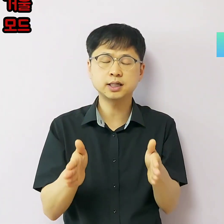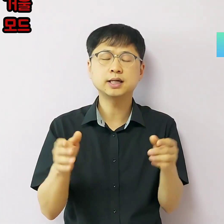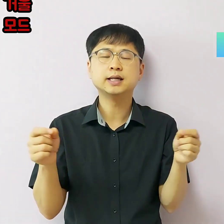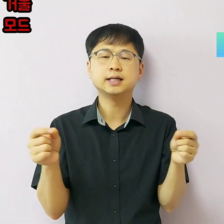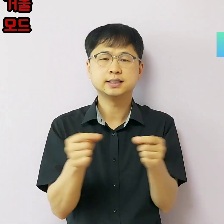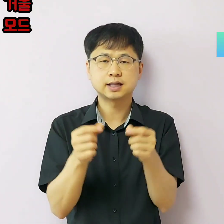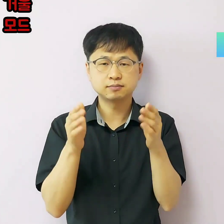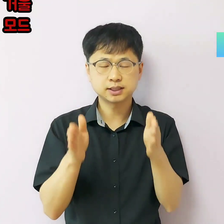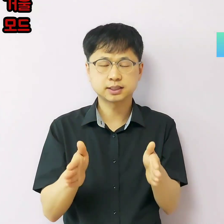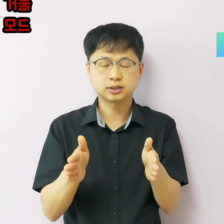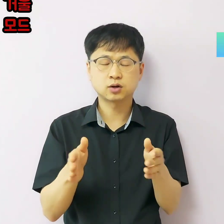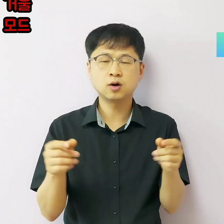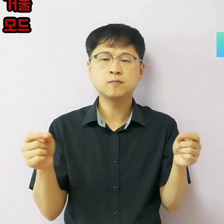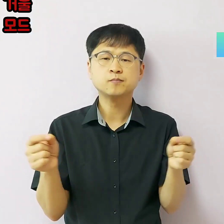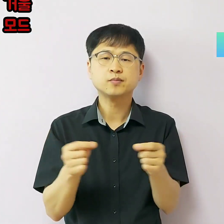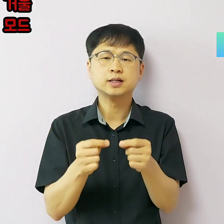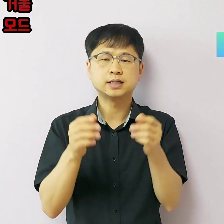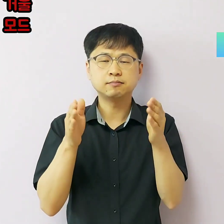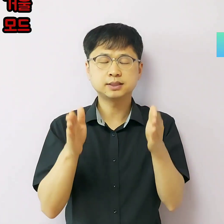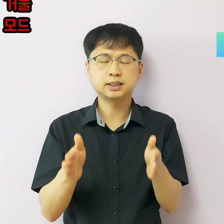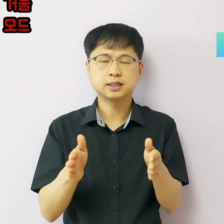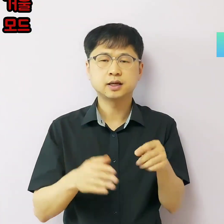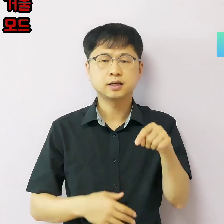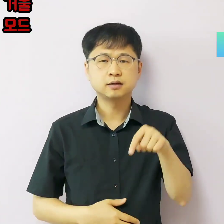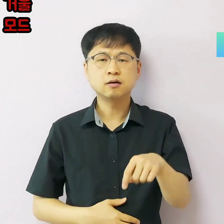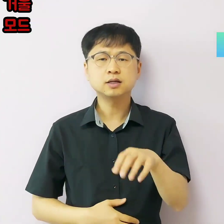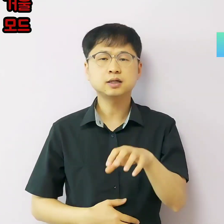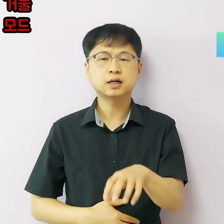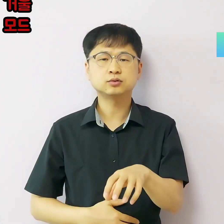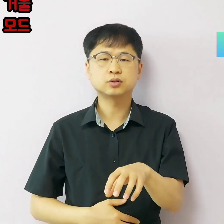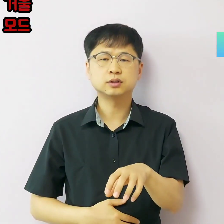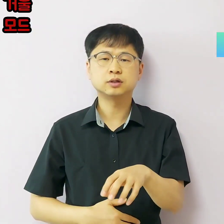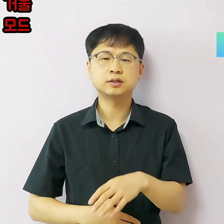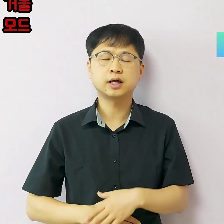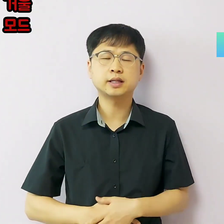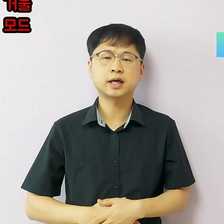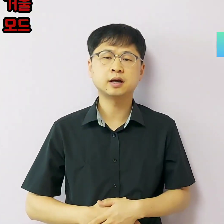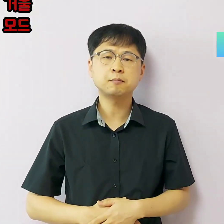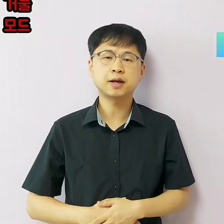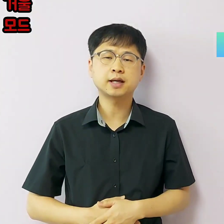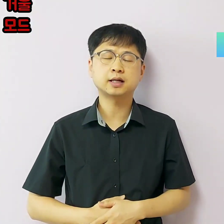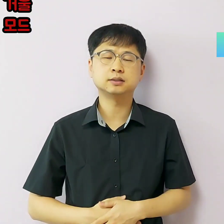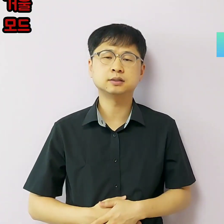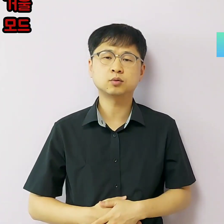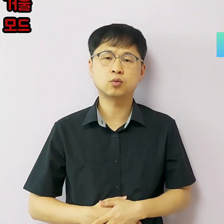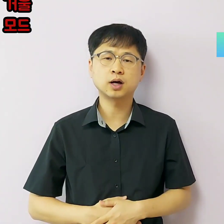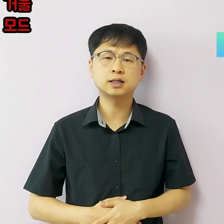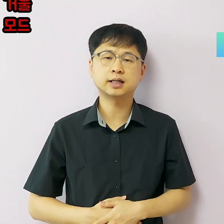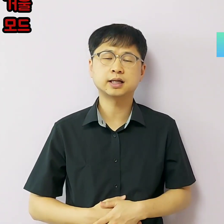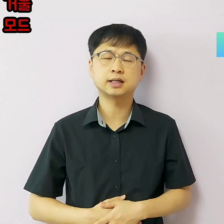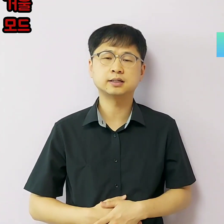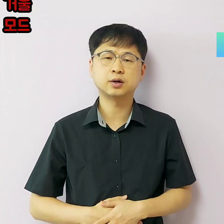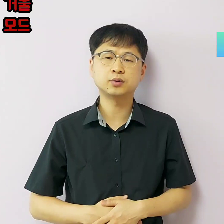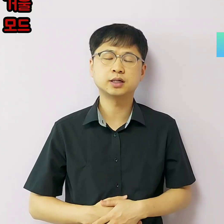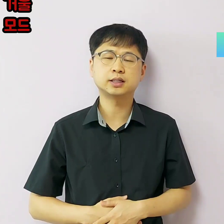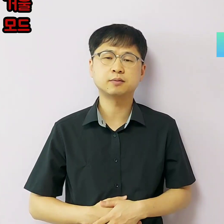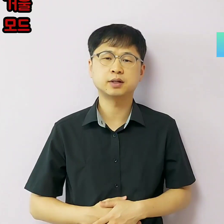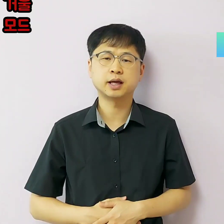동안이 잠시겠죠. 잠시, 여기라는 수어는 뒤에 내 옆에라는 공간을 나타내는 내용이 있기